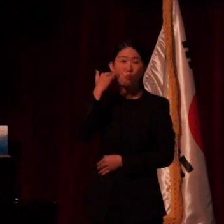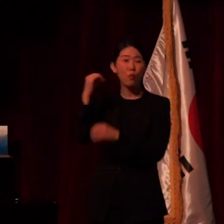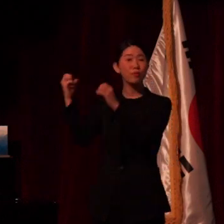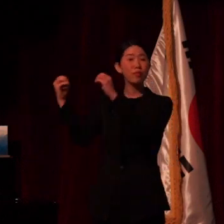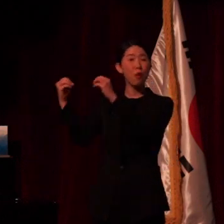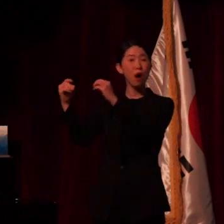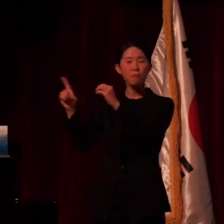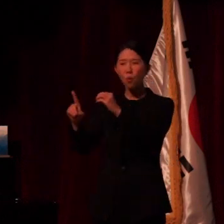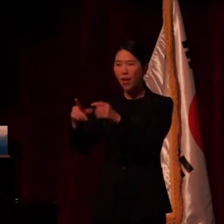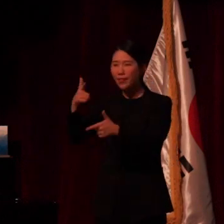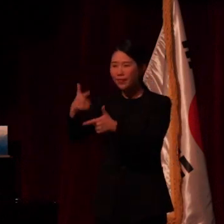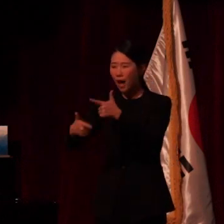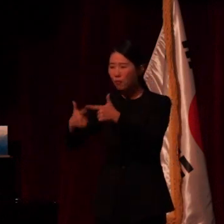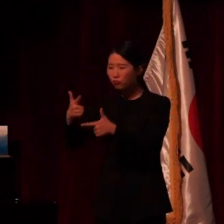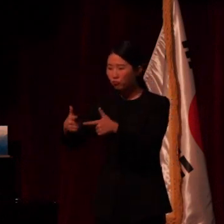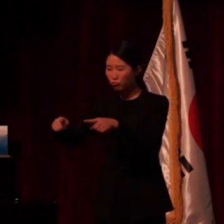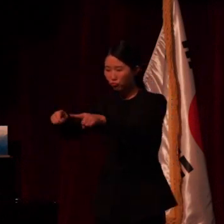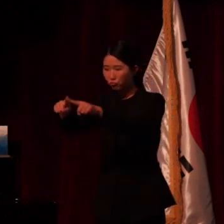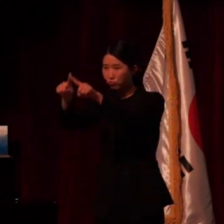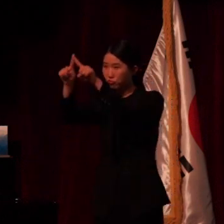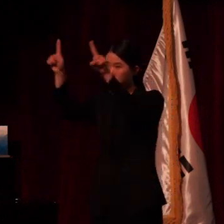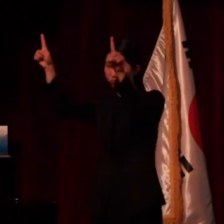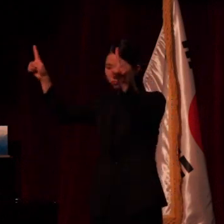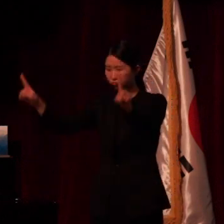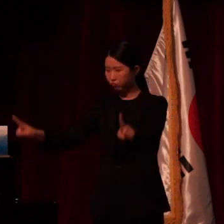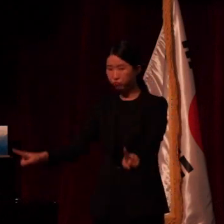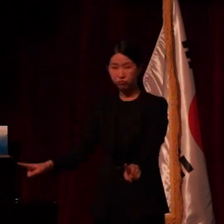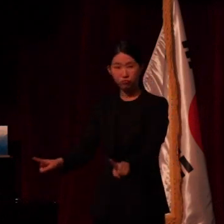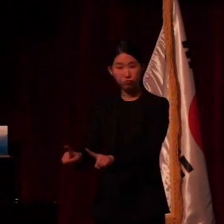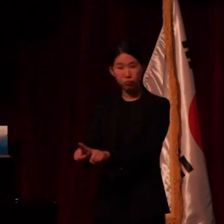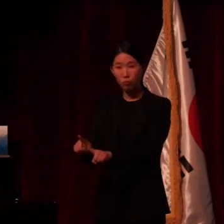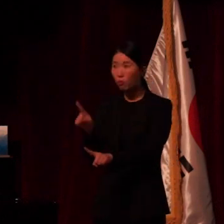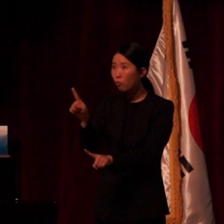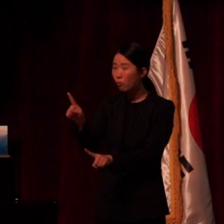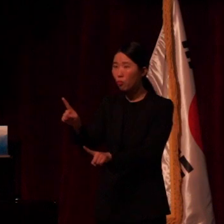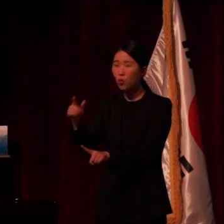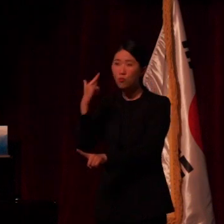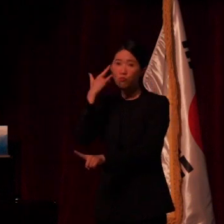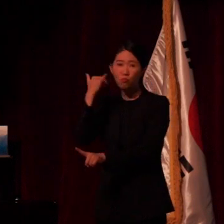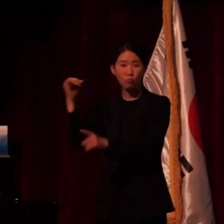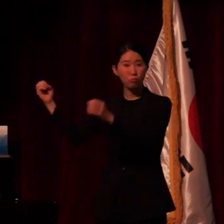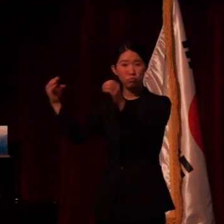책상 상판을 두고 이런저런 이야기를 하고 있었습니다.